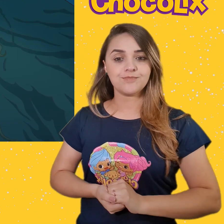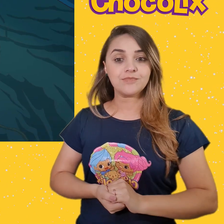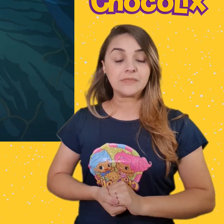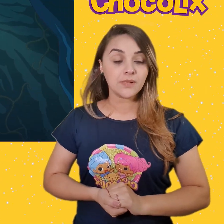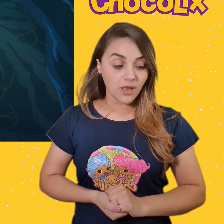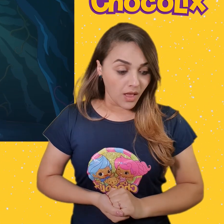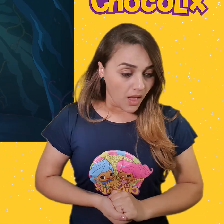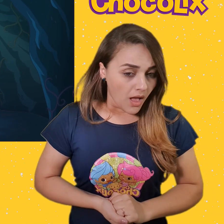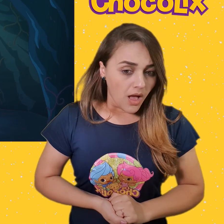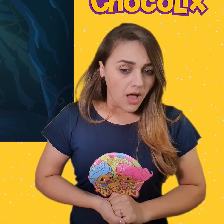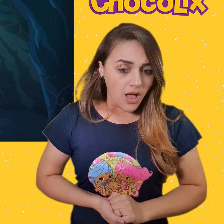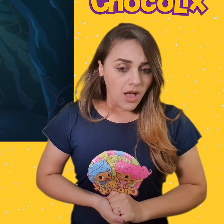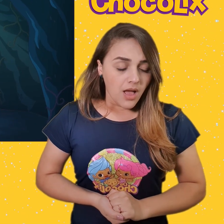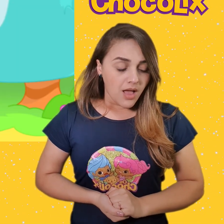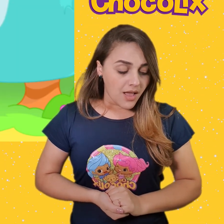E agora?